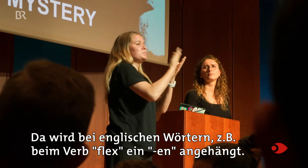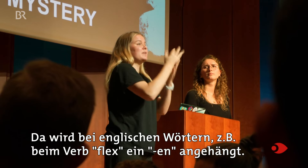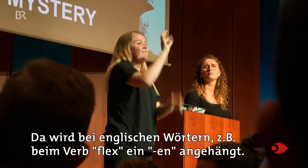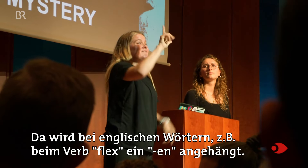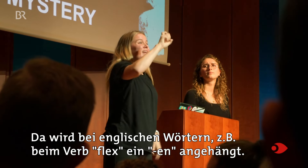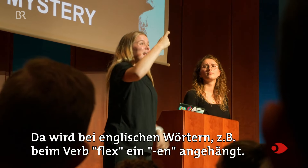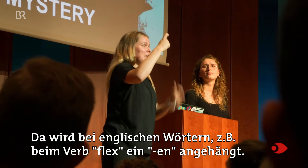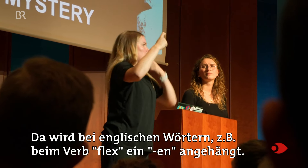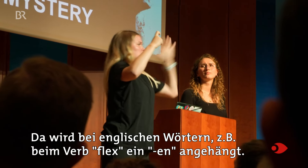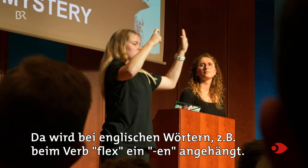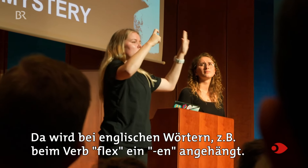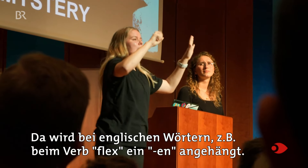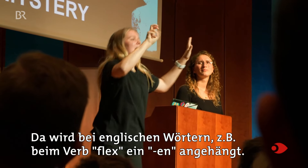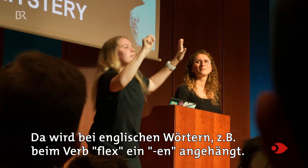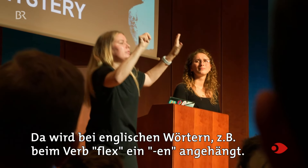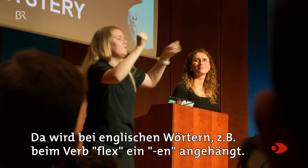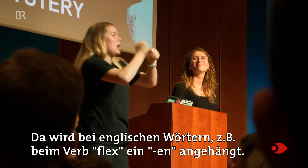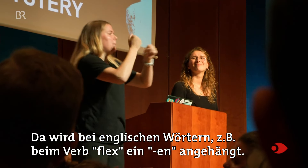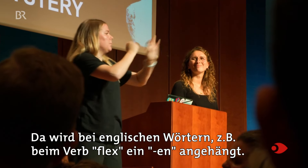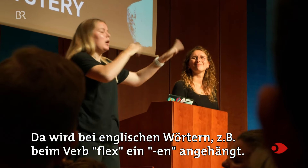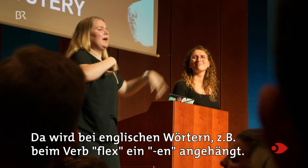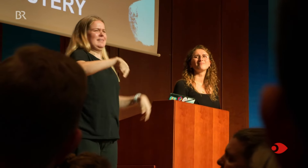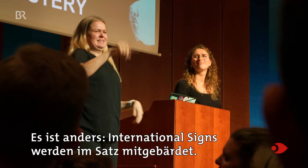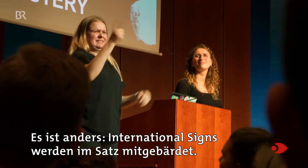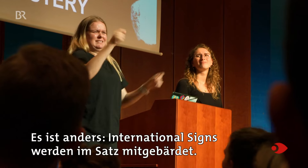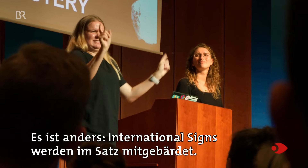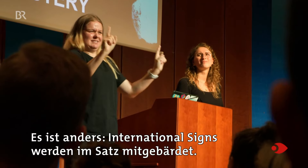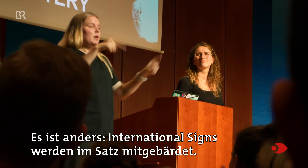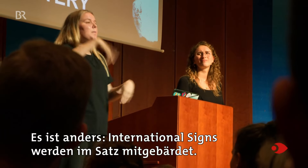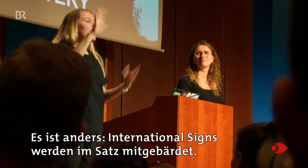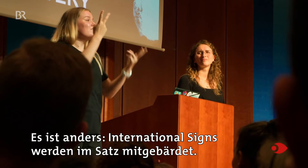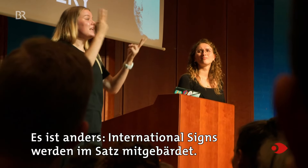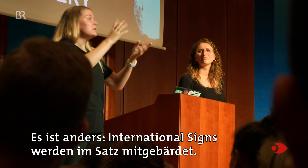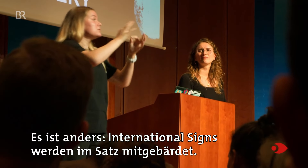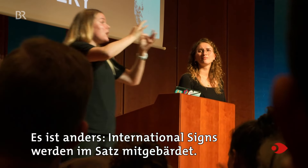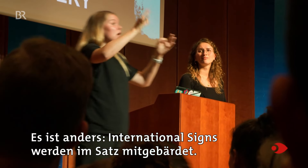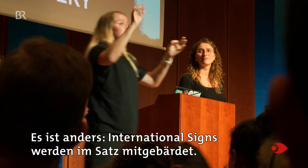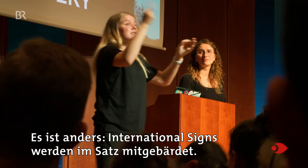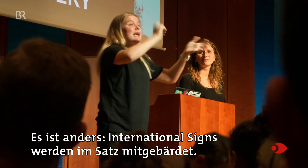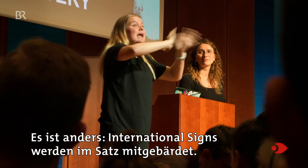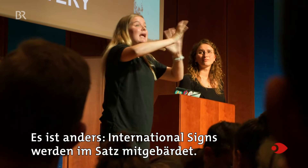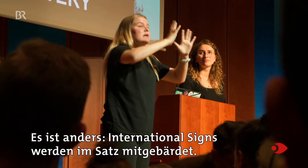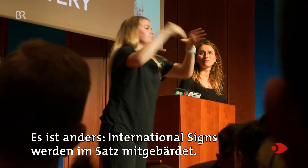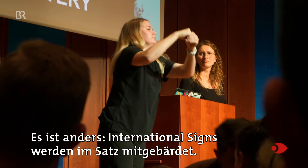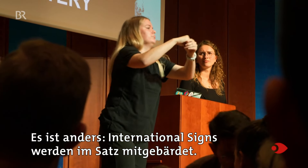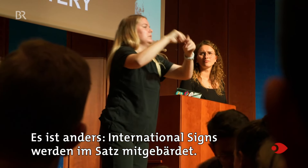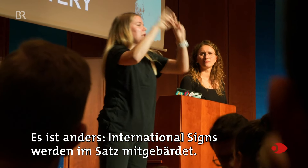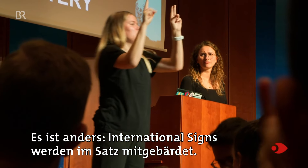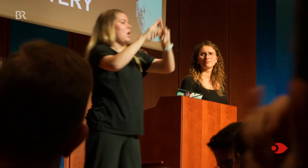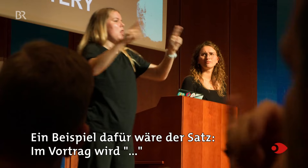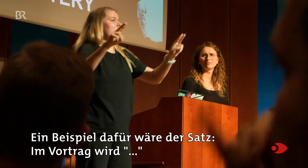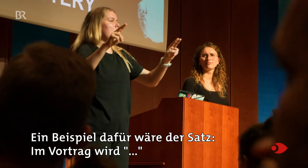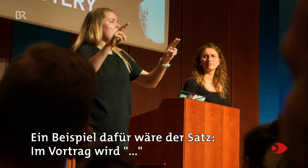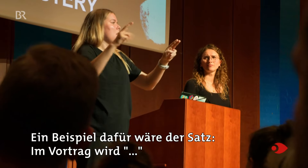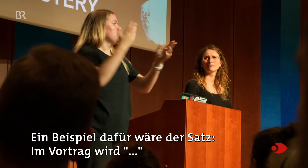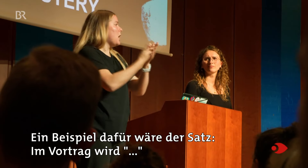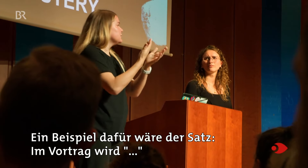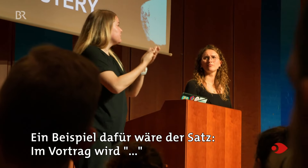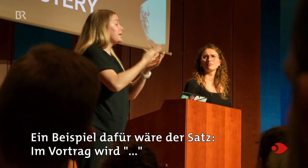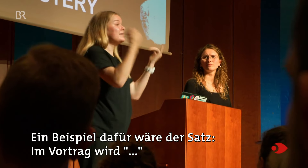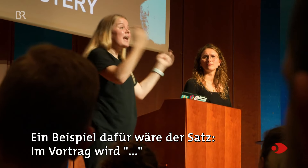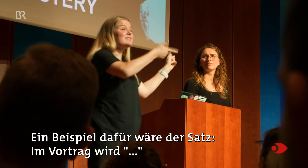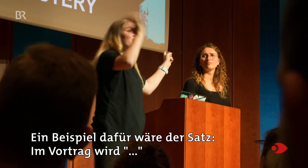englischen Wörtern zum Beispiel beim Verb flex ein EN angehängt. Es ist anders. International Signs werden im Satz mitgebärdet. Ein Beispiel